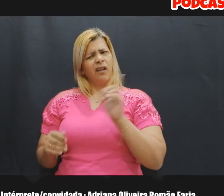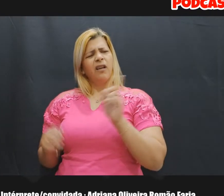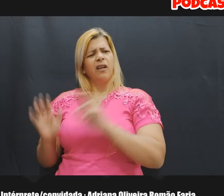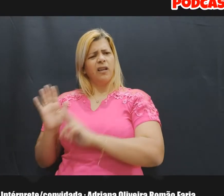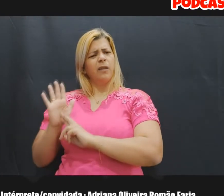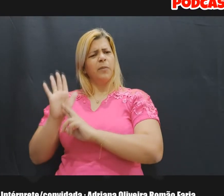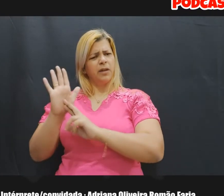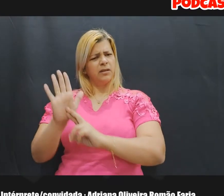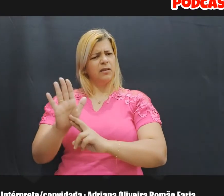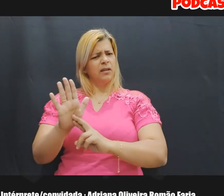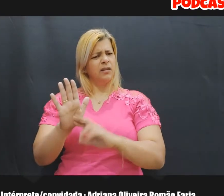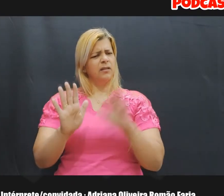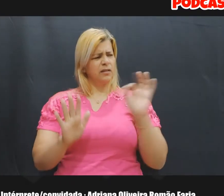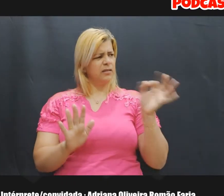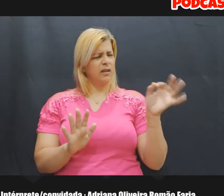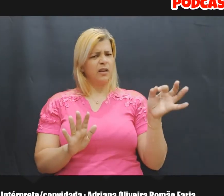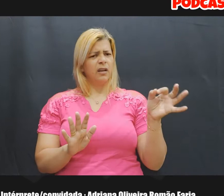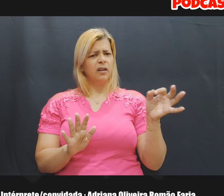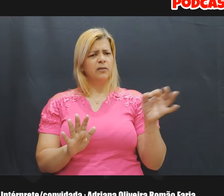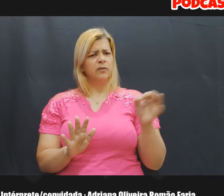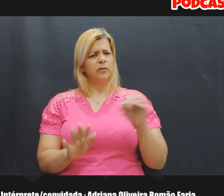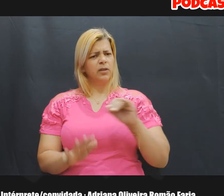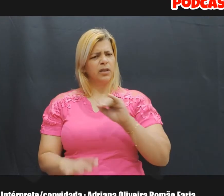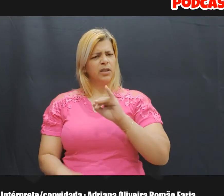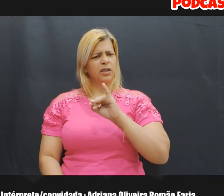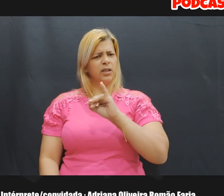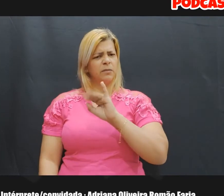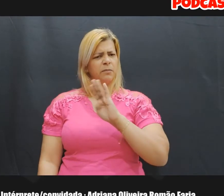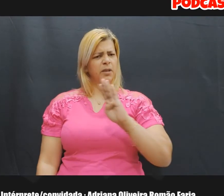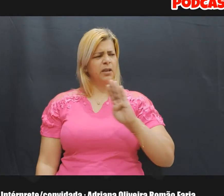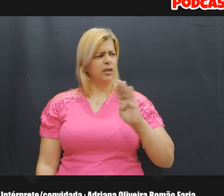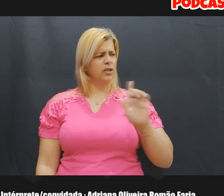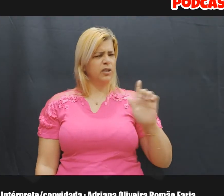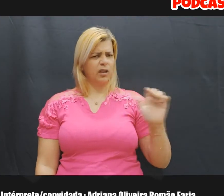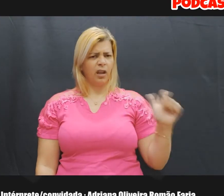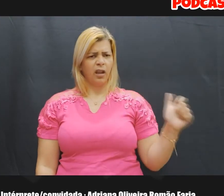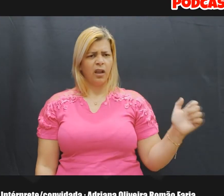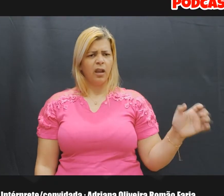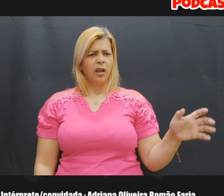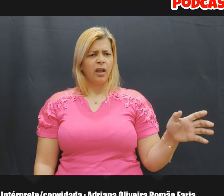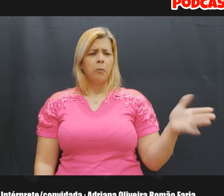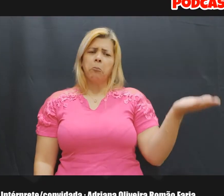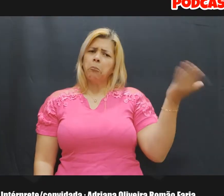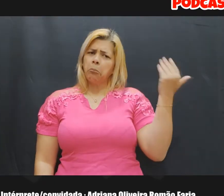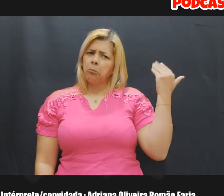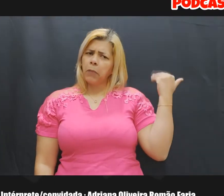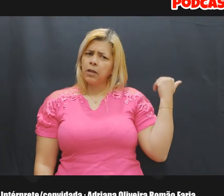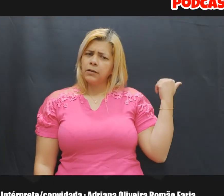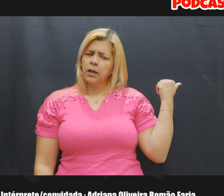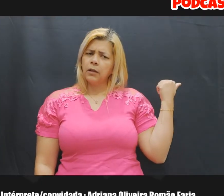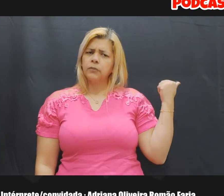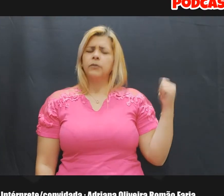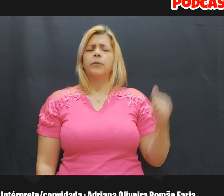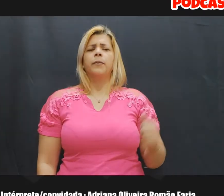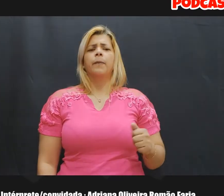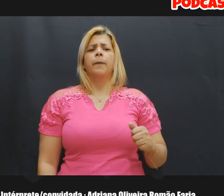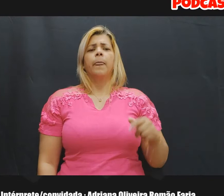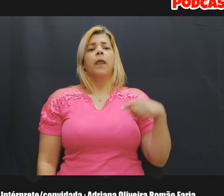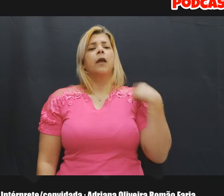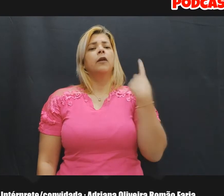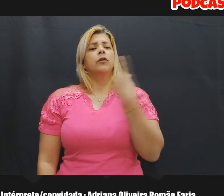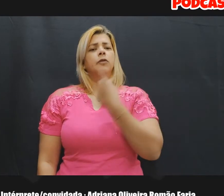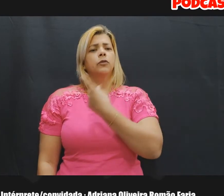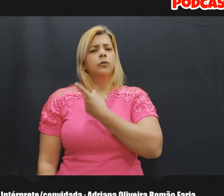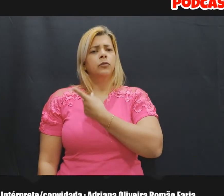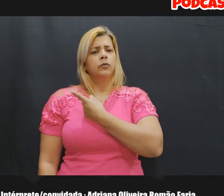com a estatística do IBGE de 2010, né, que foi o último censo. Sim. Na época, nós éramos,